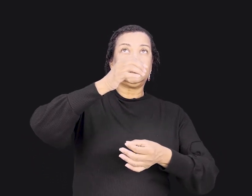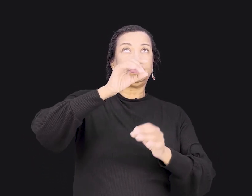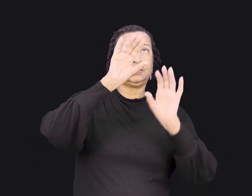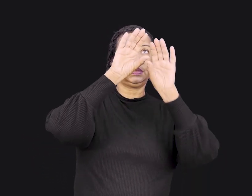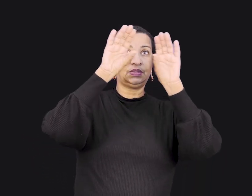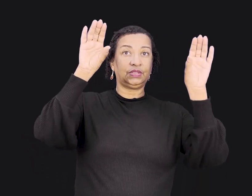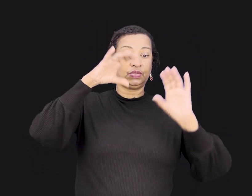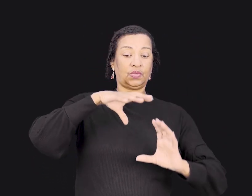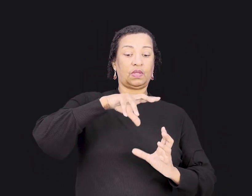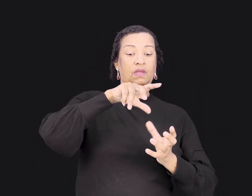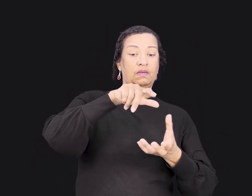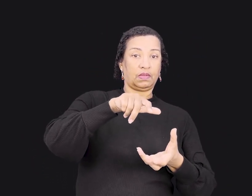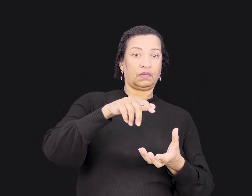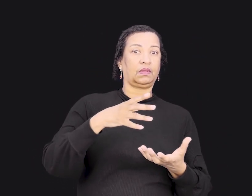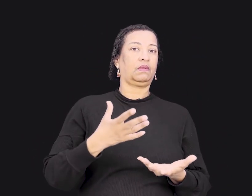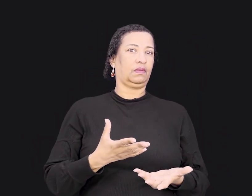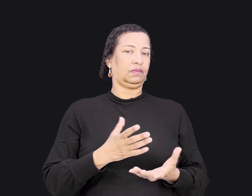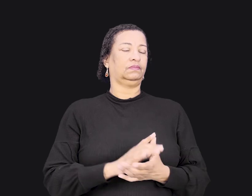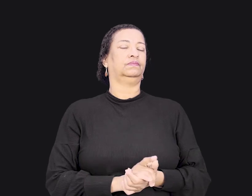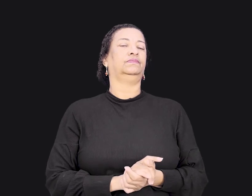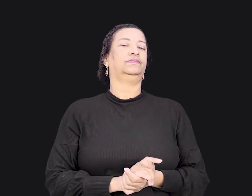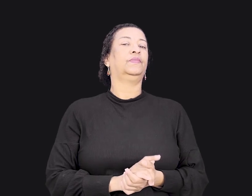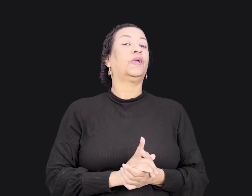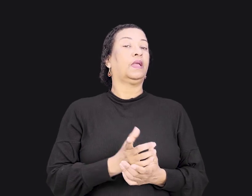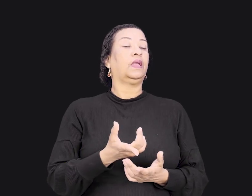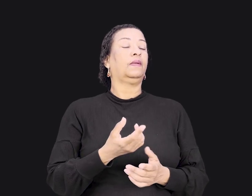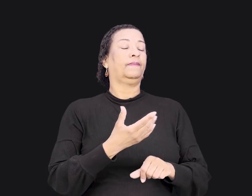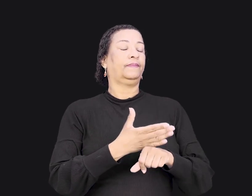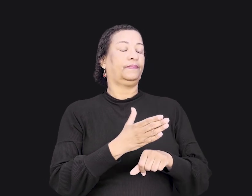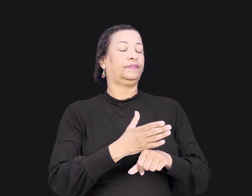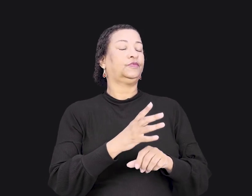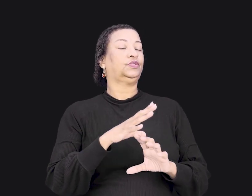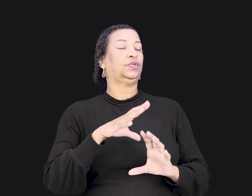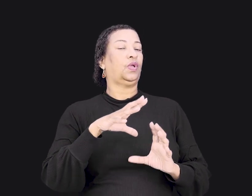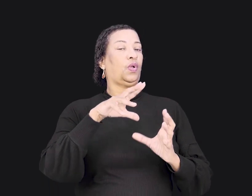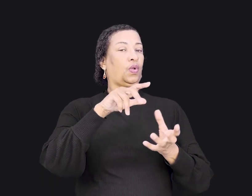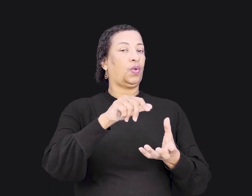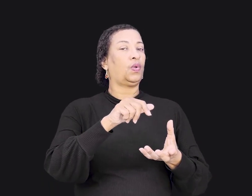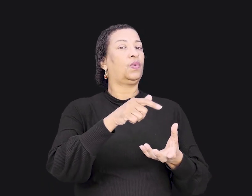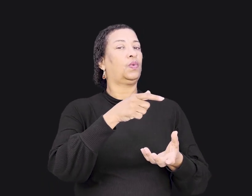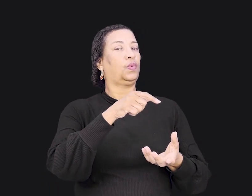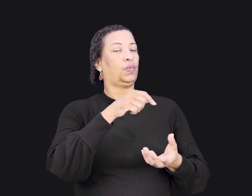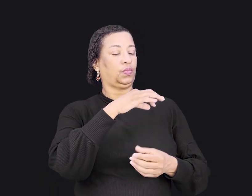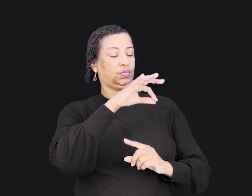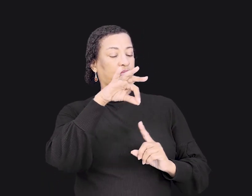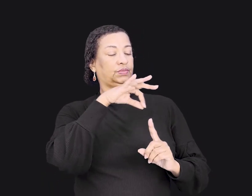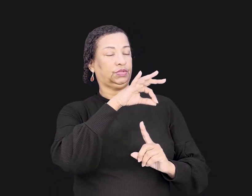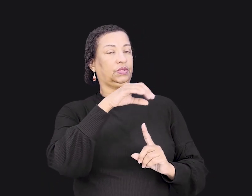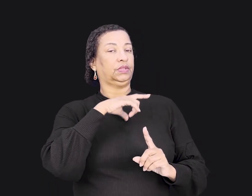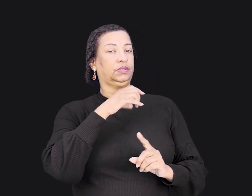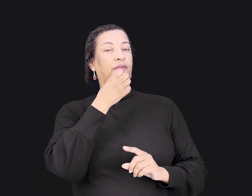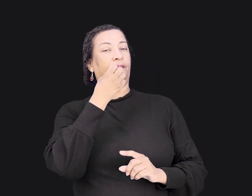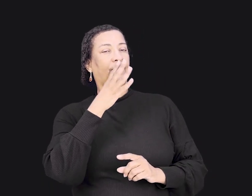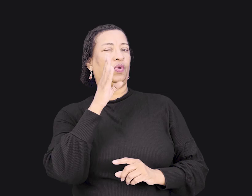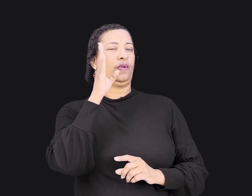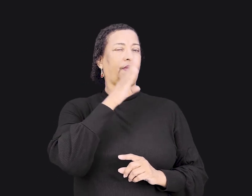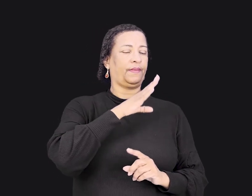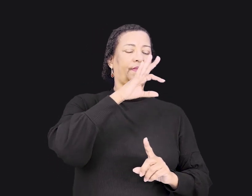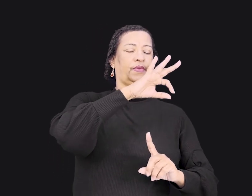filosofia. Isso se aplica principalmente ao mundo espiritual, onde há bons e maus espíritos. O apóstolo João nos exortou a testar